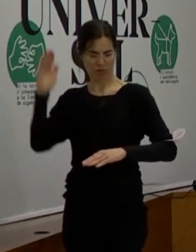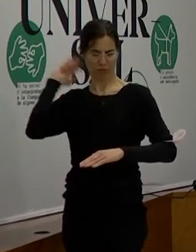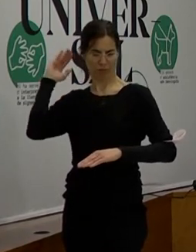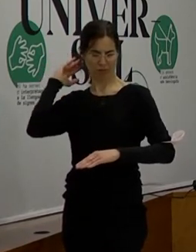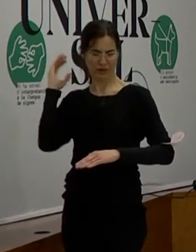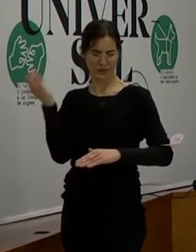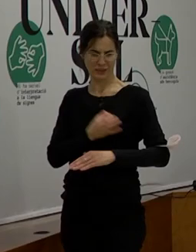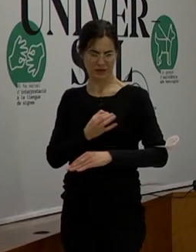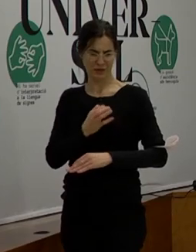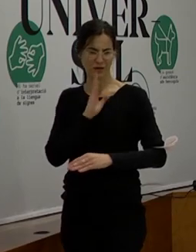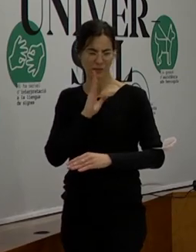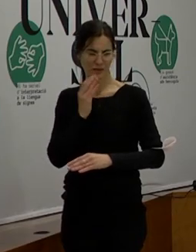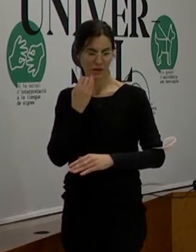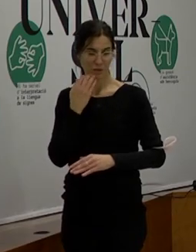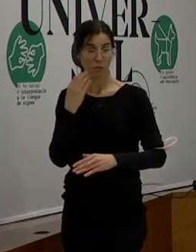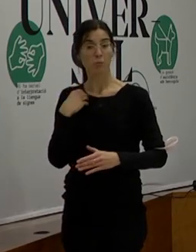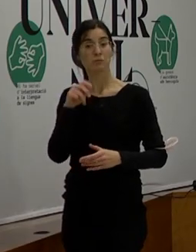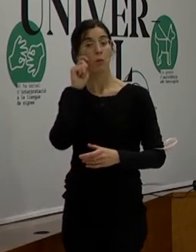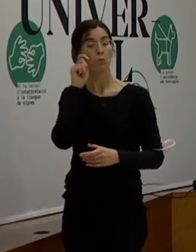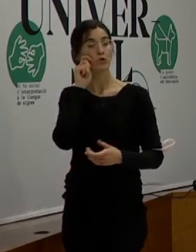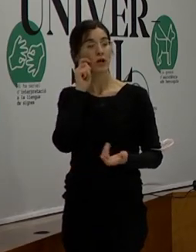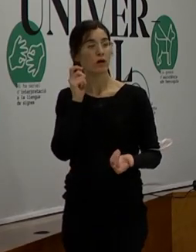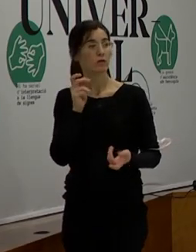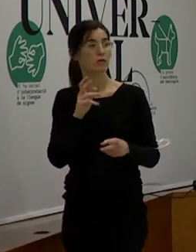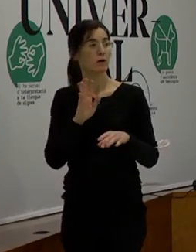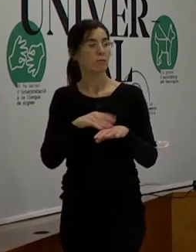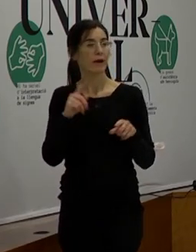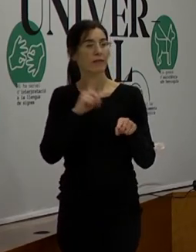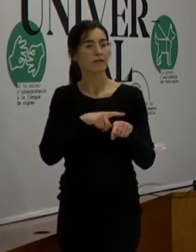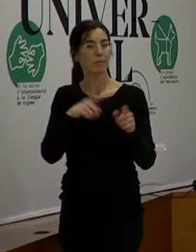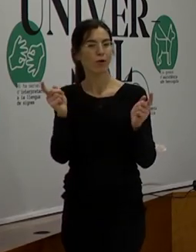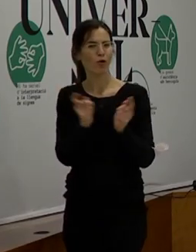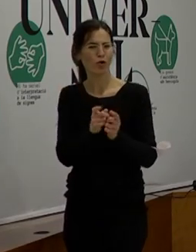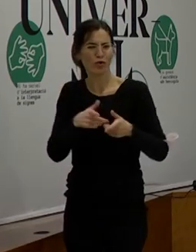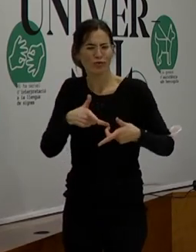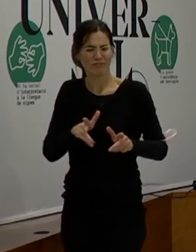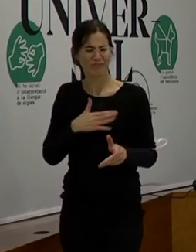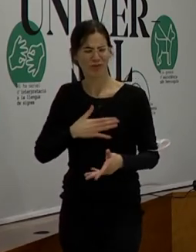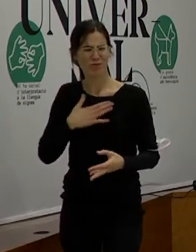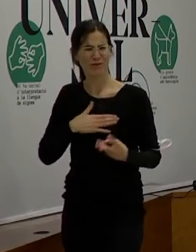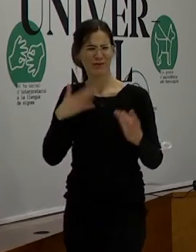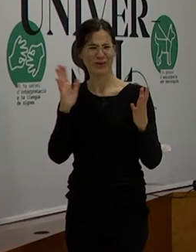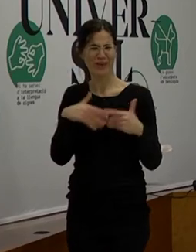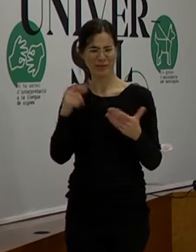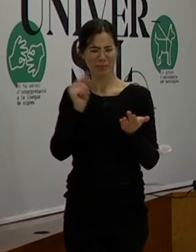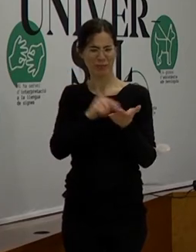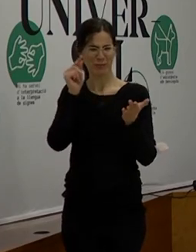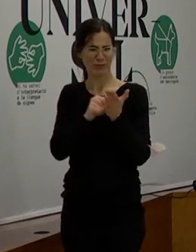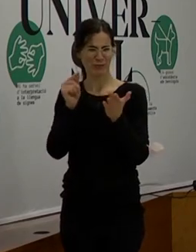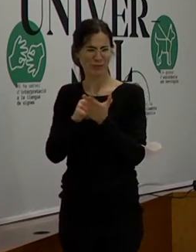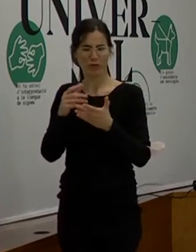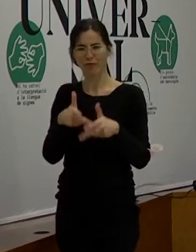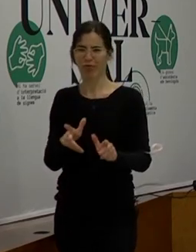¿sabes cuándo se hace esto? En los museos, para que estés poco rato sentado, porque como es incómodo, te levantas, ¿vale?